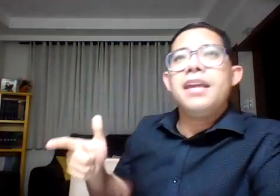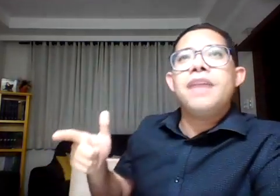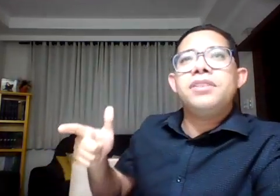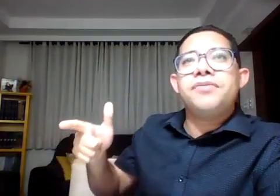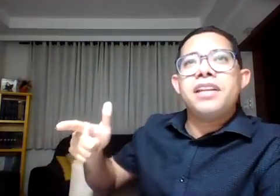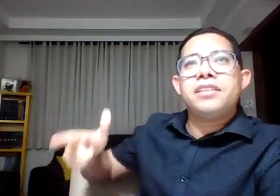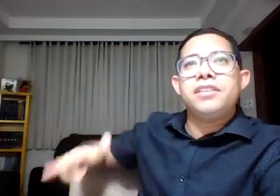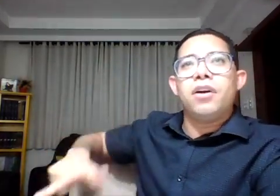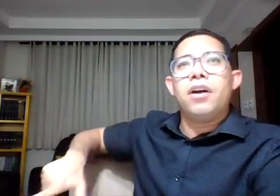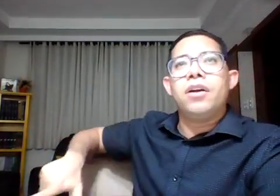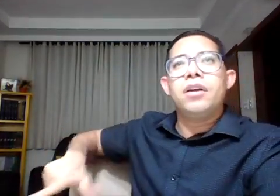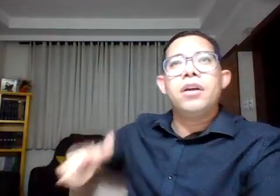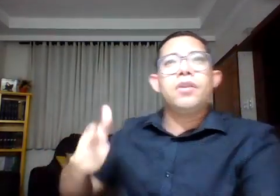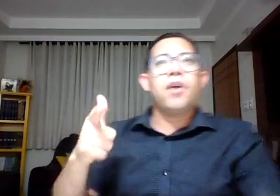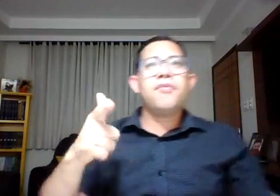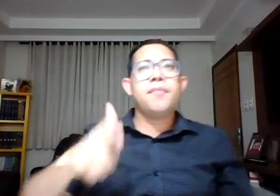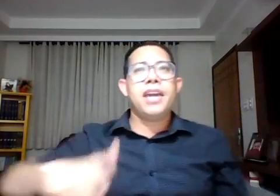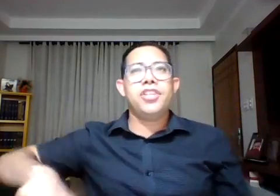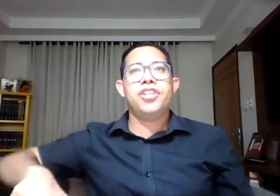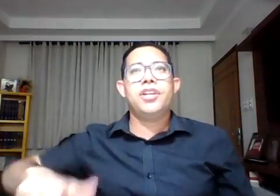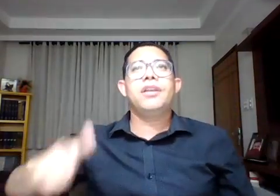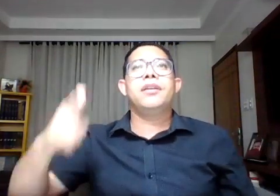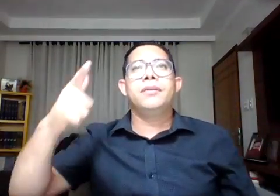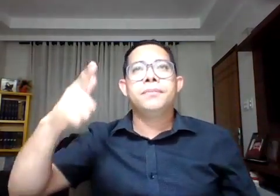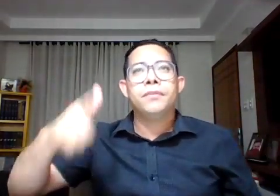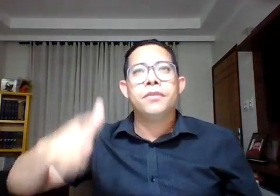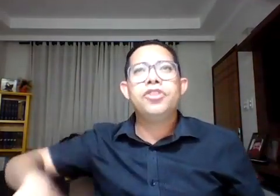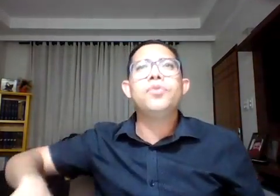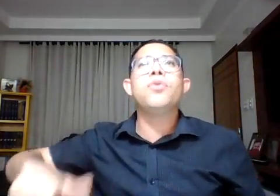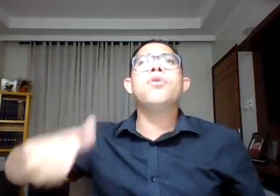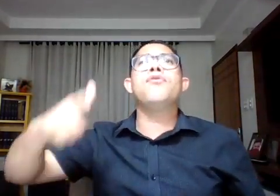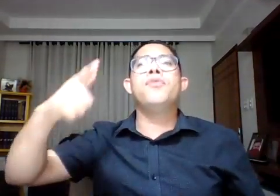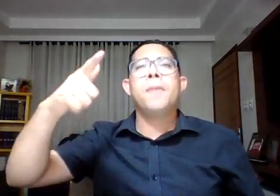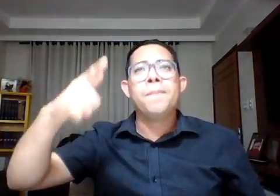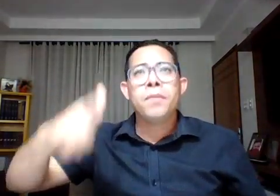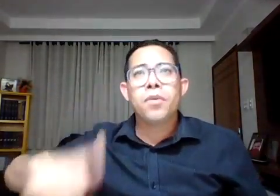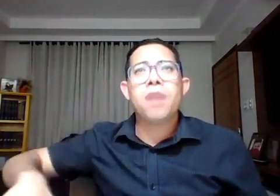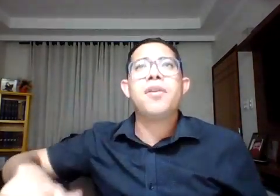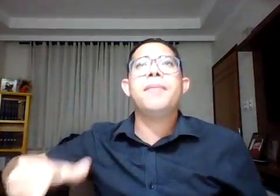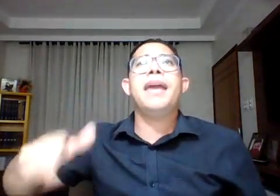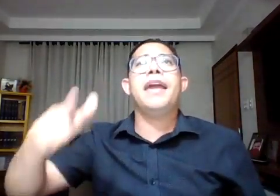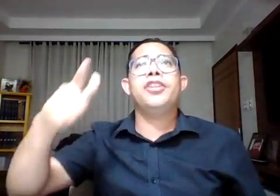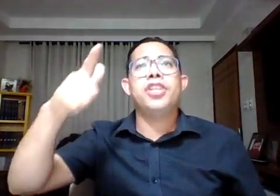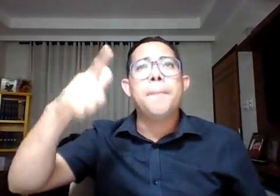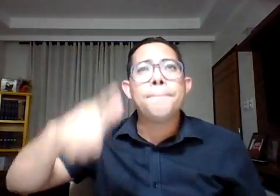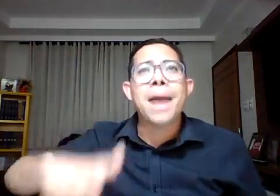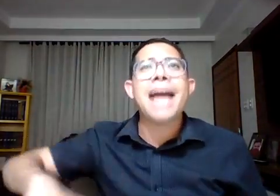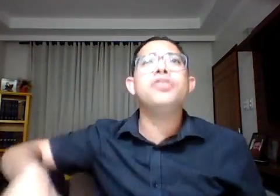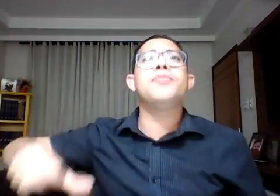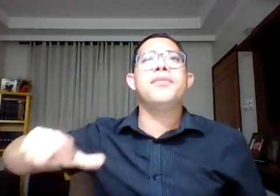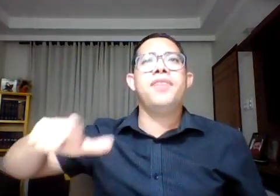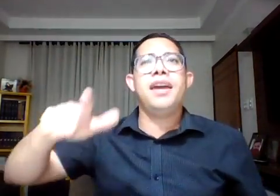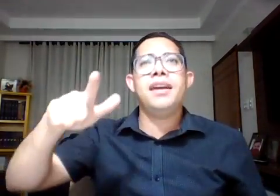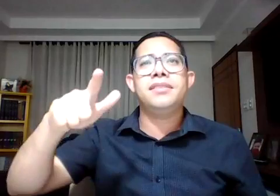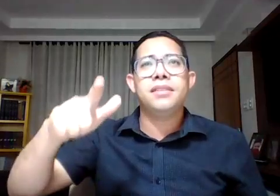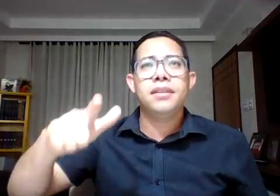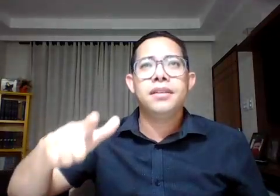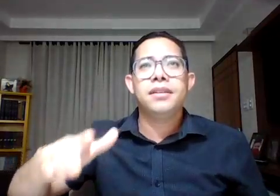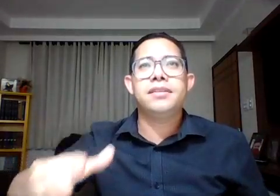você faz assim, novamente, de novo, novamente, mais uma vez,